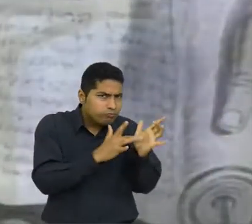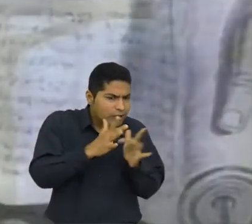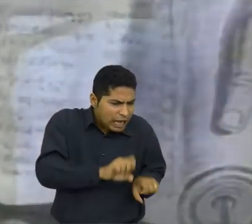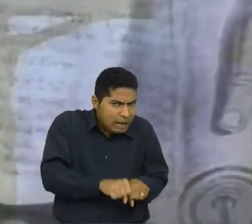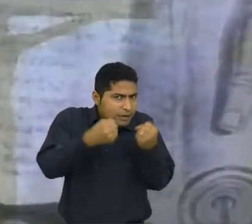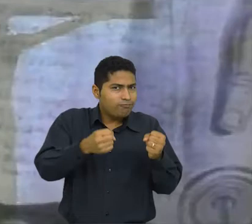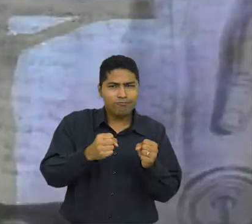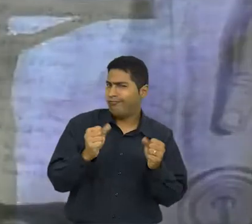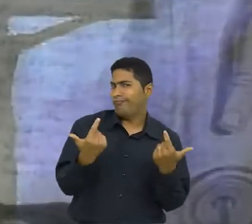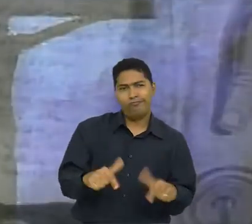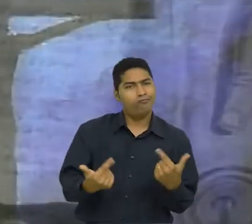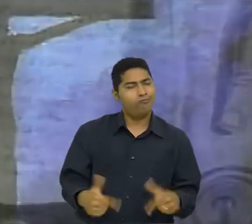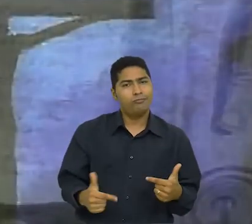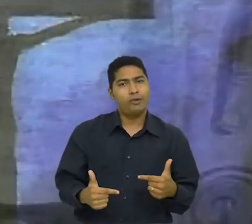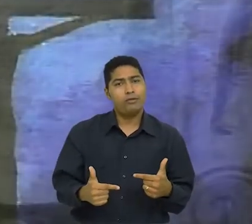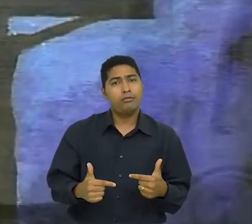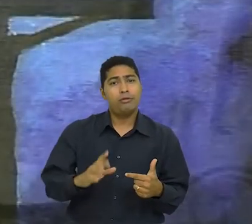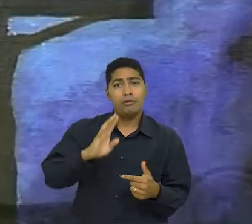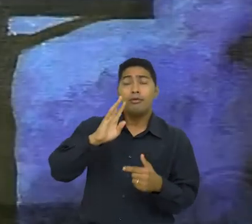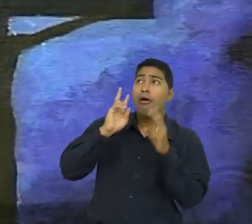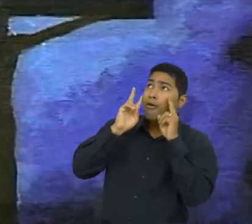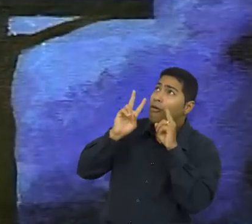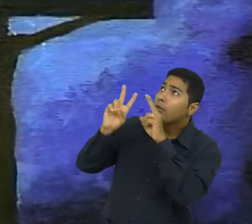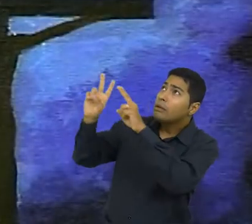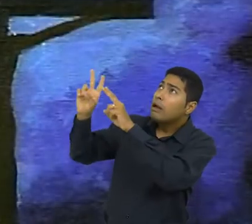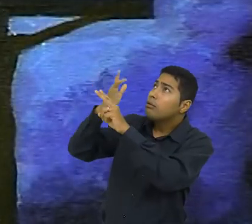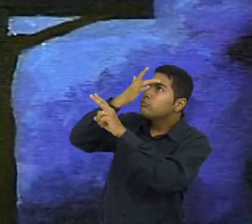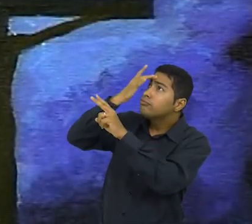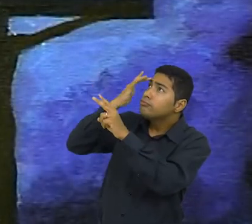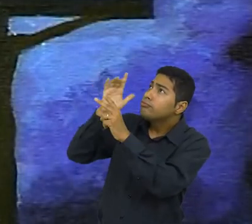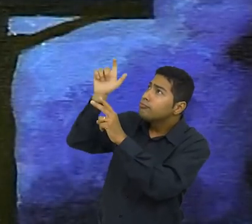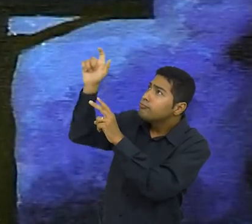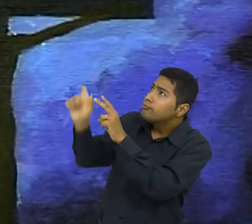e contemplaram aquele que foi traspassado.